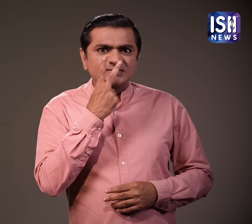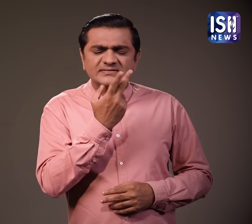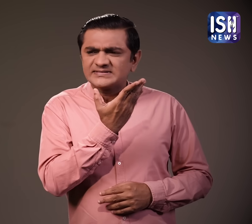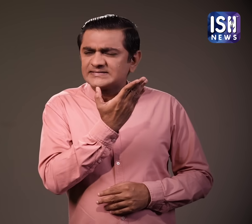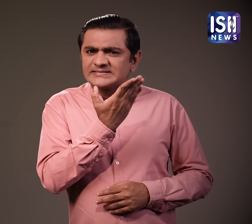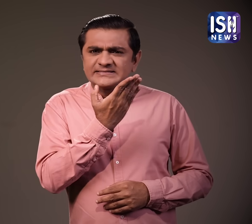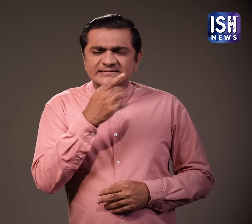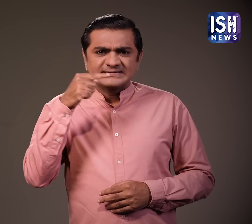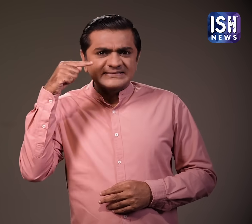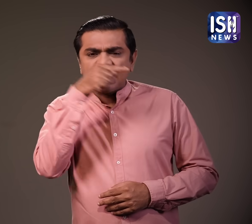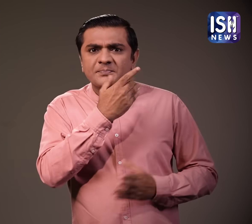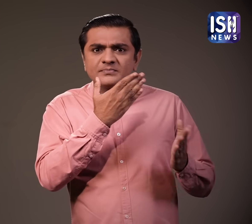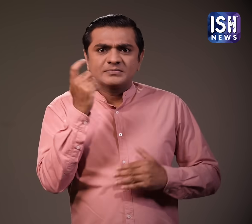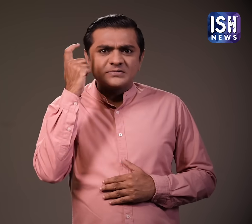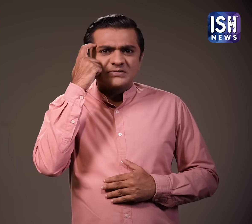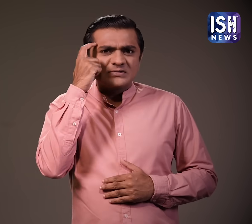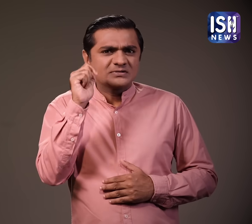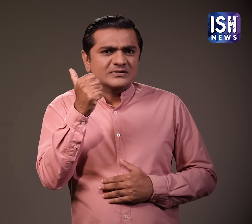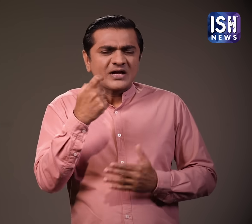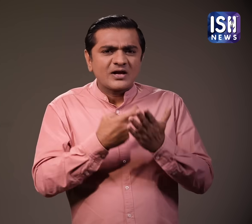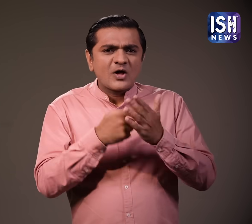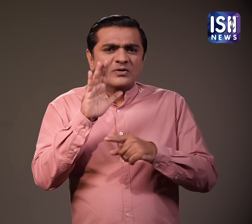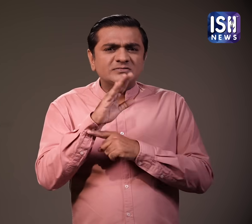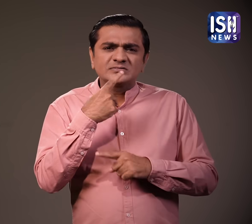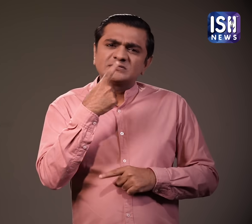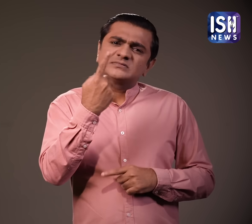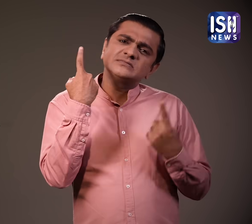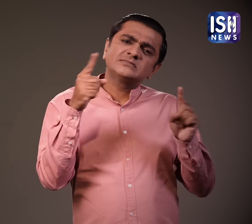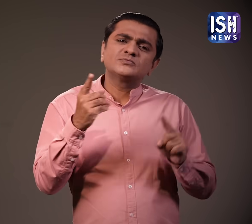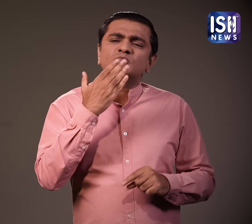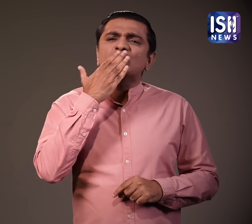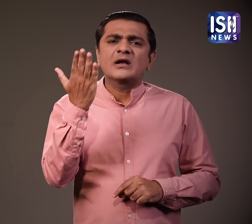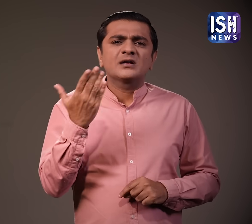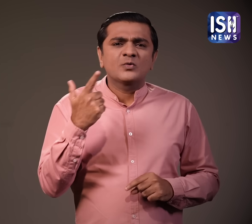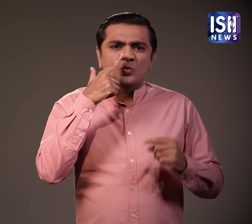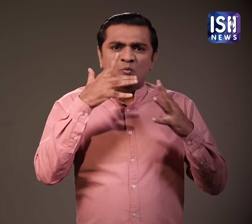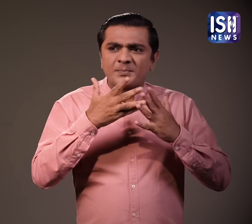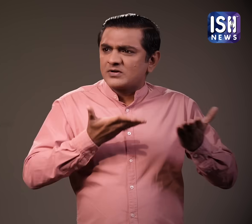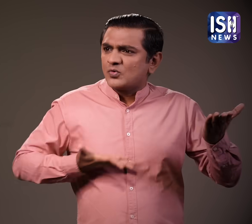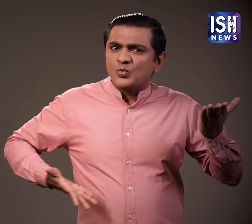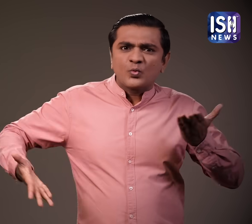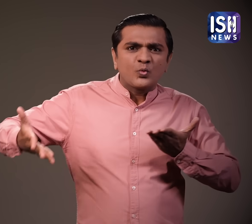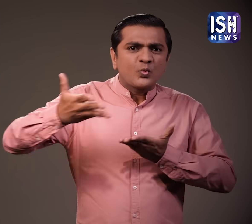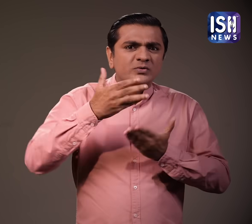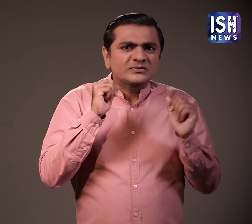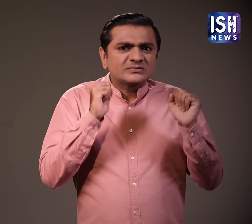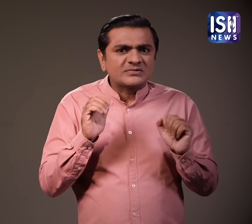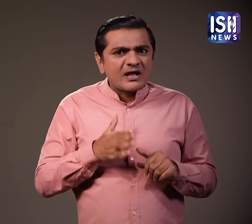केवल एक महिला त्वेशी आदमी ही उस सांसत को फ्लाइंग किस दे सकता है जिसमें महिला